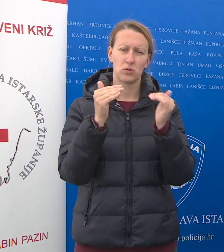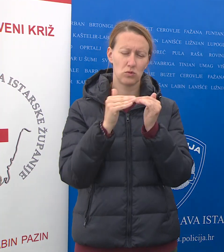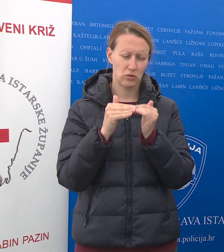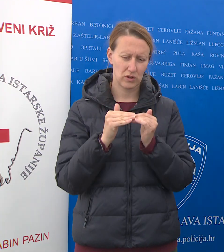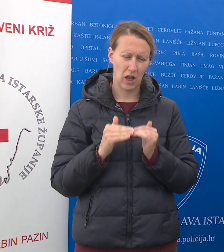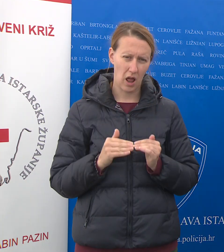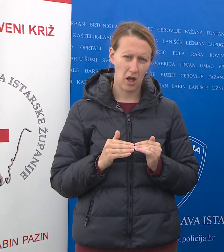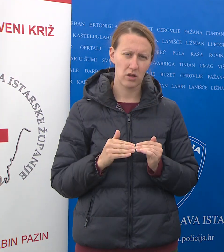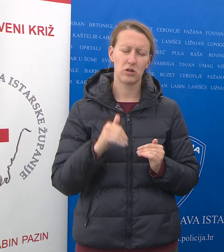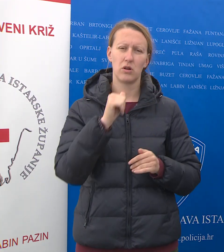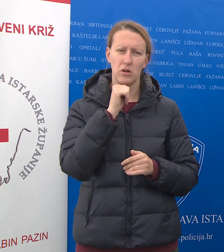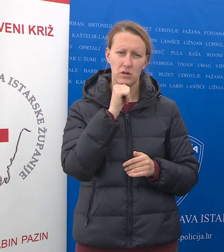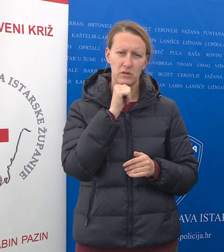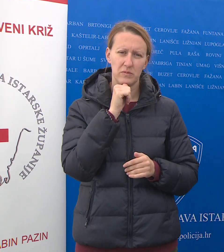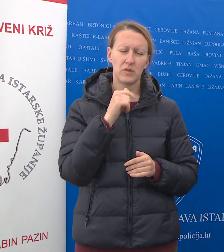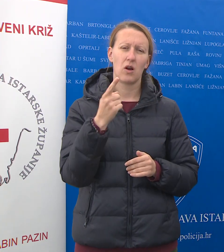usklađeno i